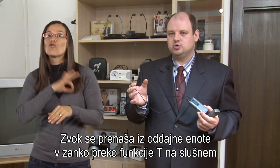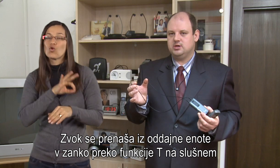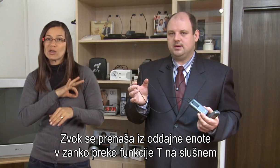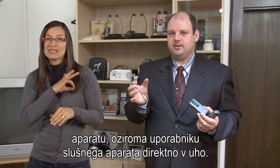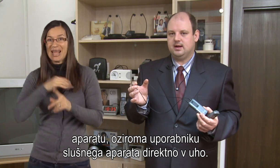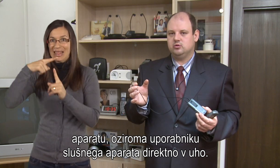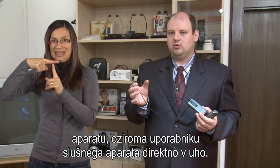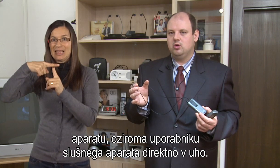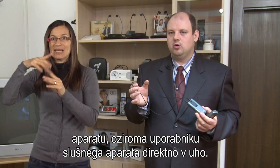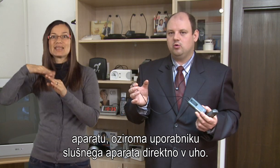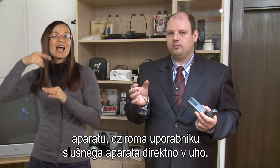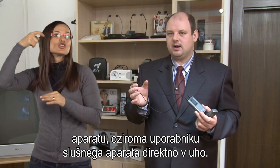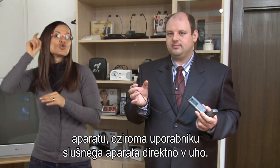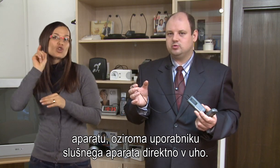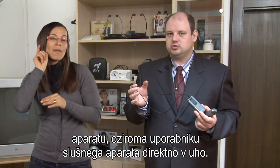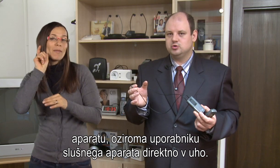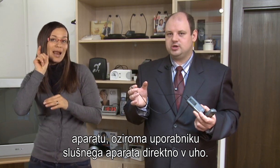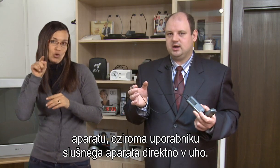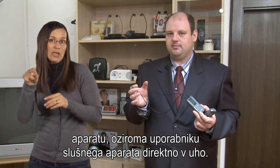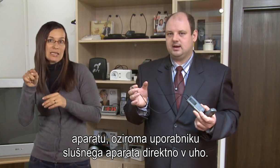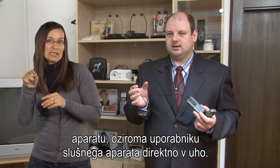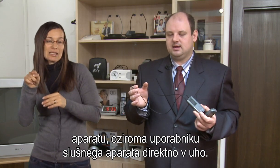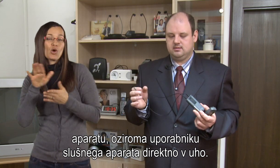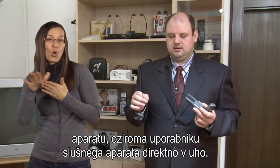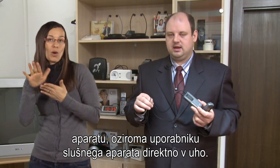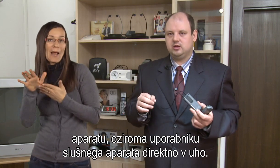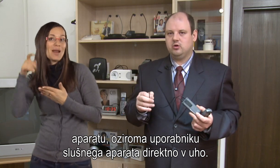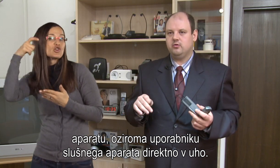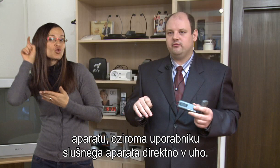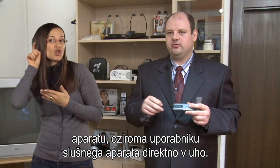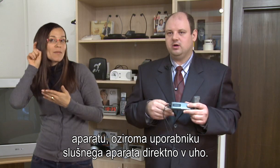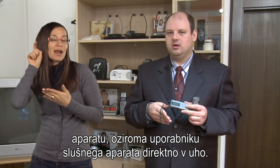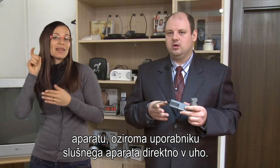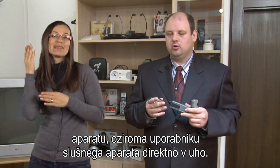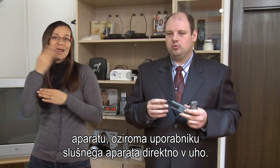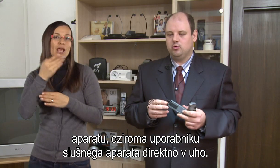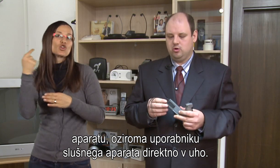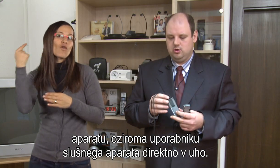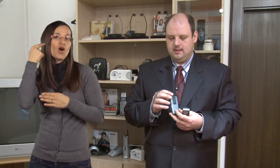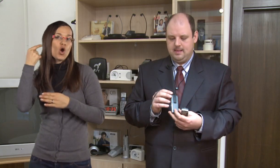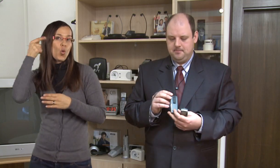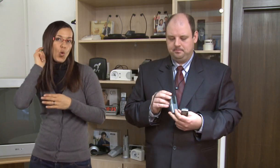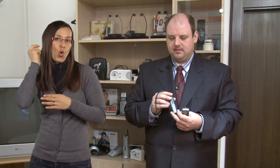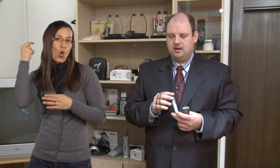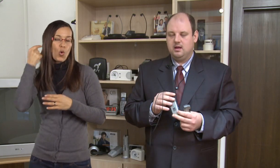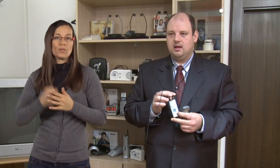na slušnem aparatu, uporabniku slušnega aparata direktno v uho.